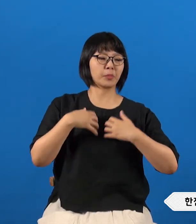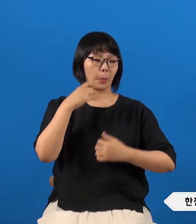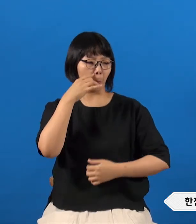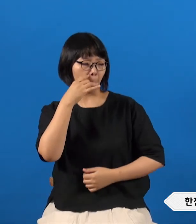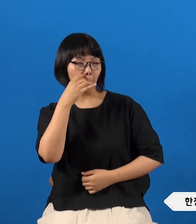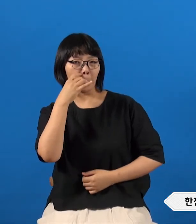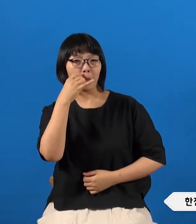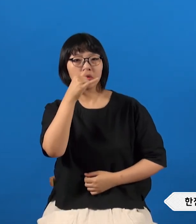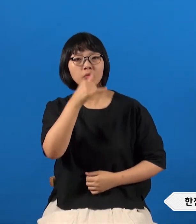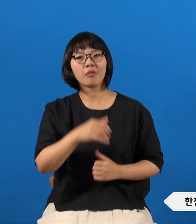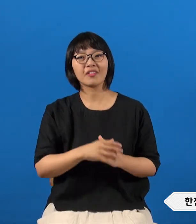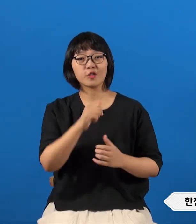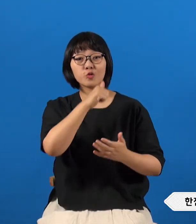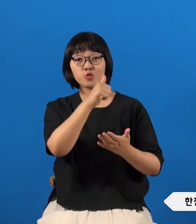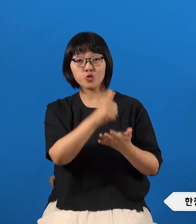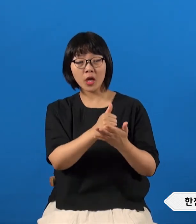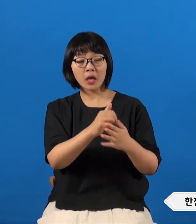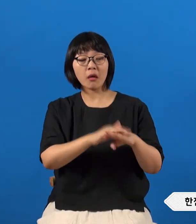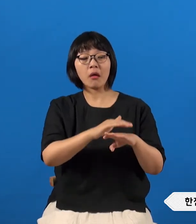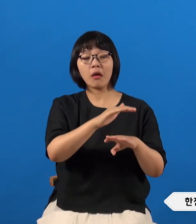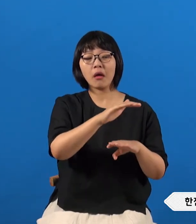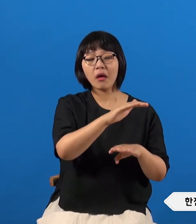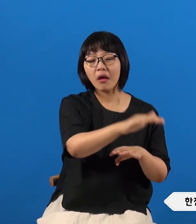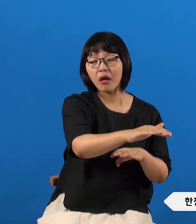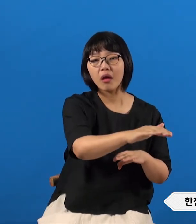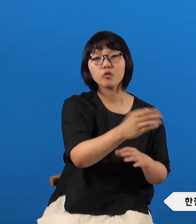호기심을 가지고 또 죄 짓는 것을 좋아합니다.